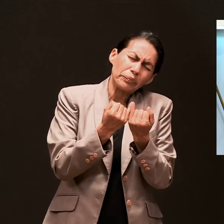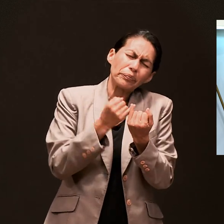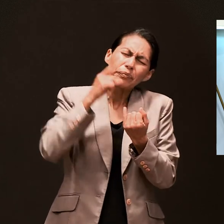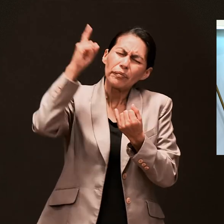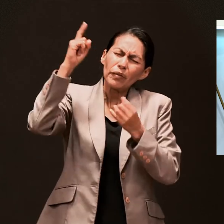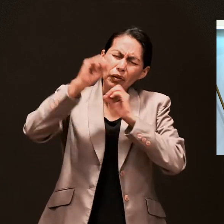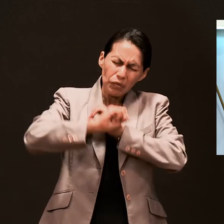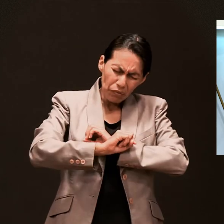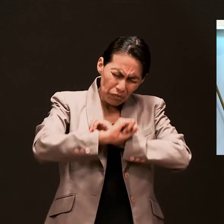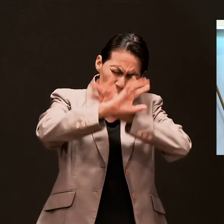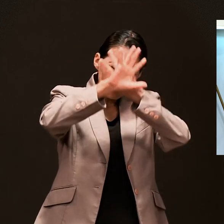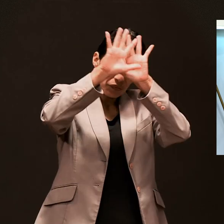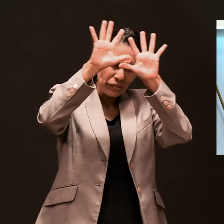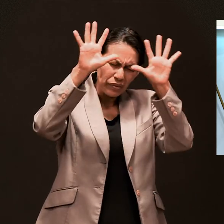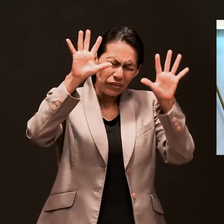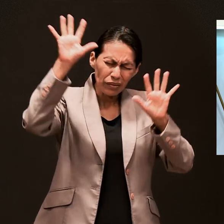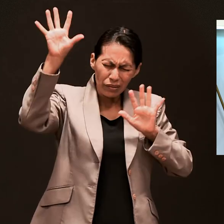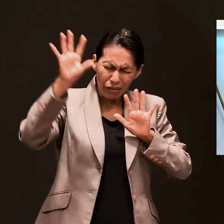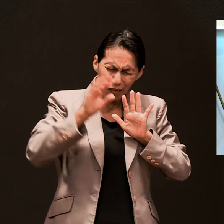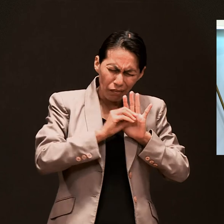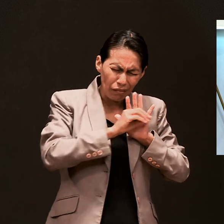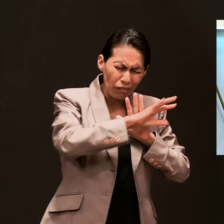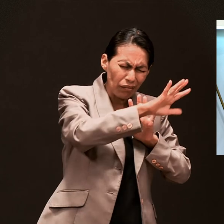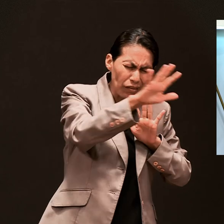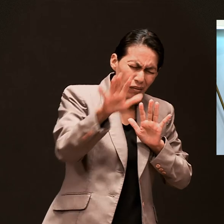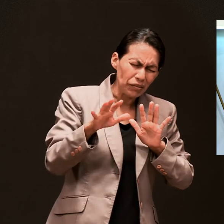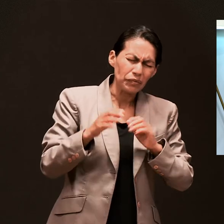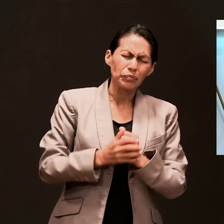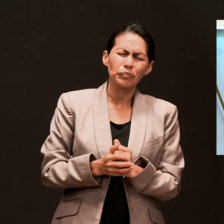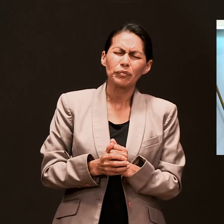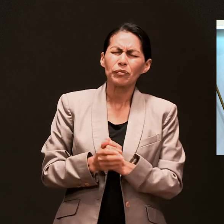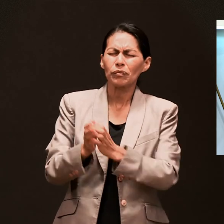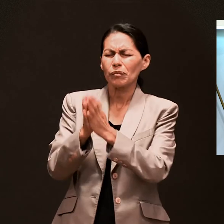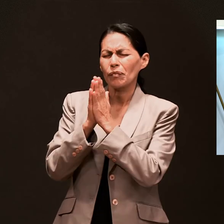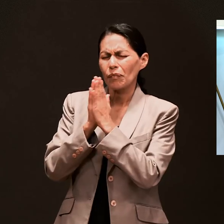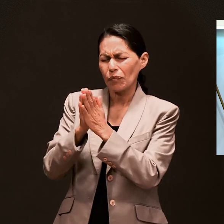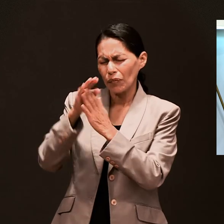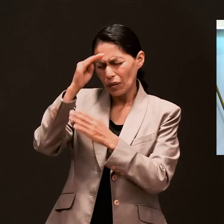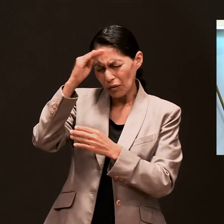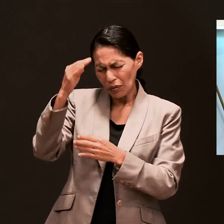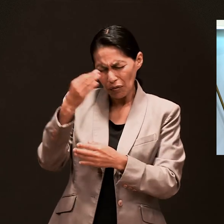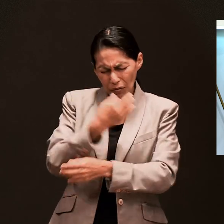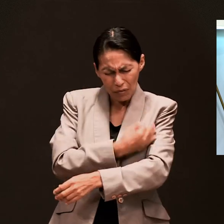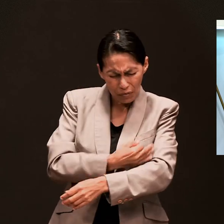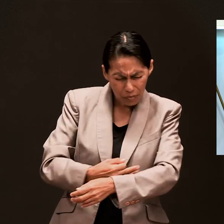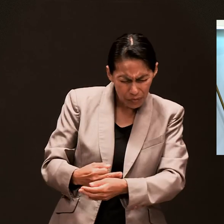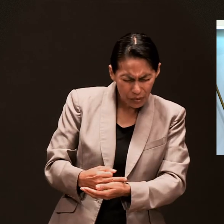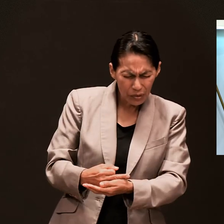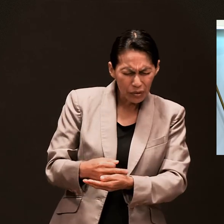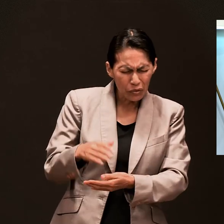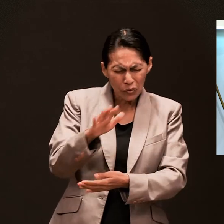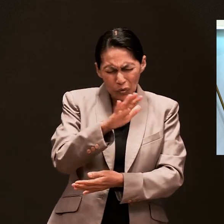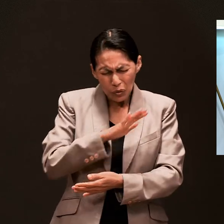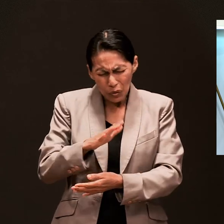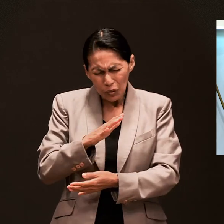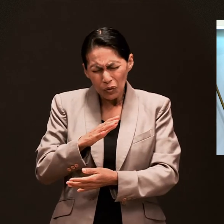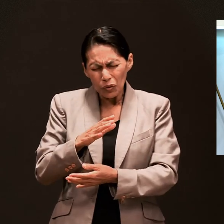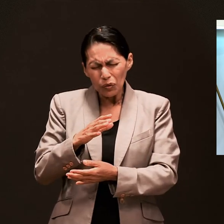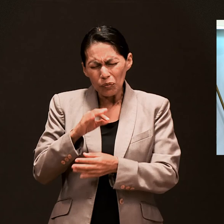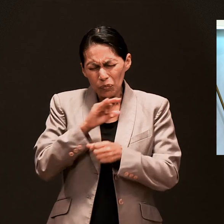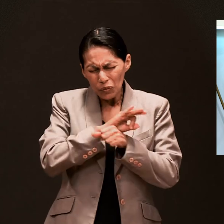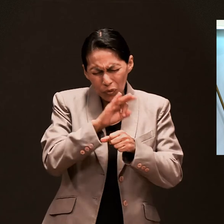como nos has amado a nosotros para que tu gloria brille y de nadie más señor